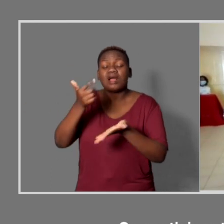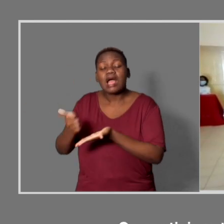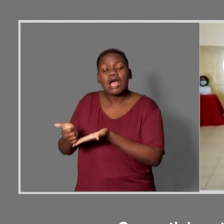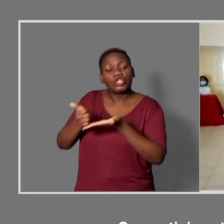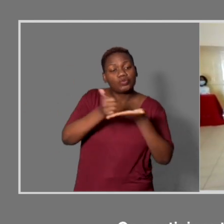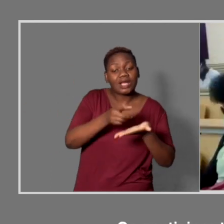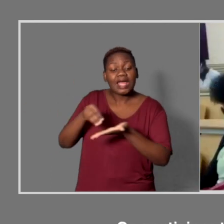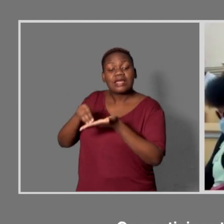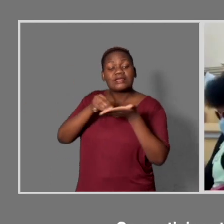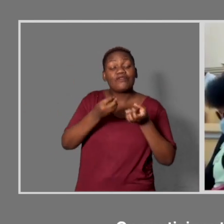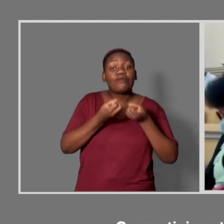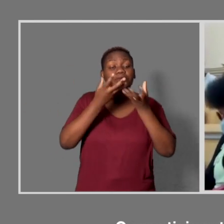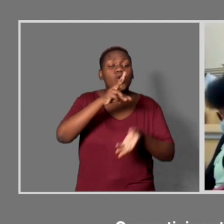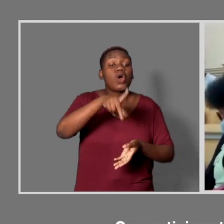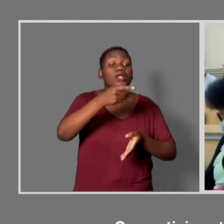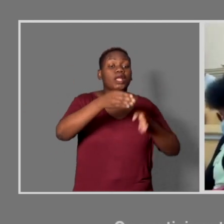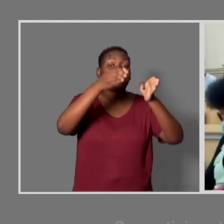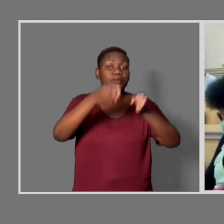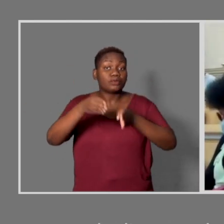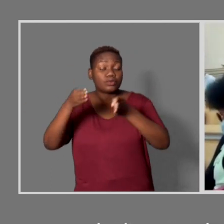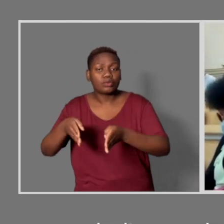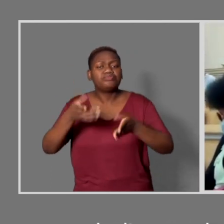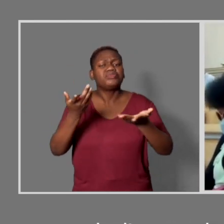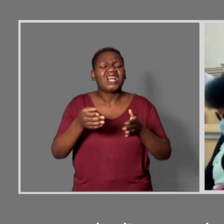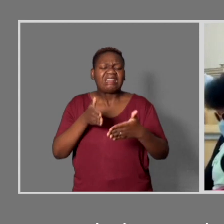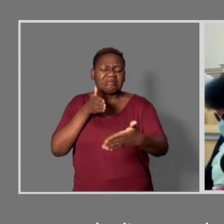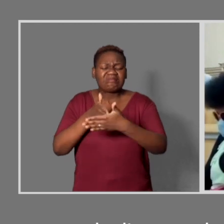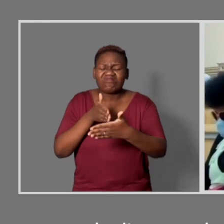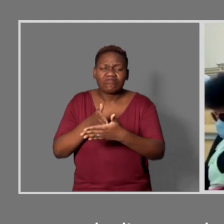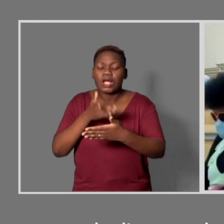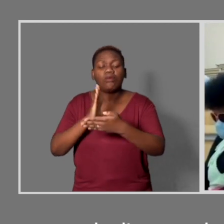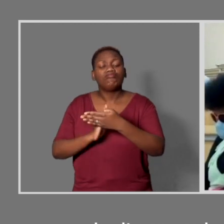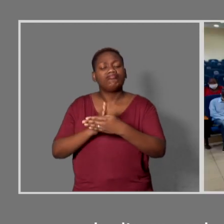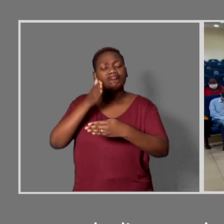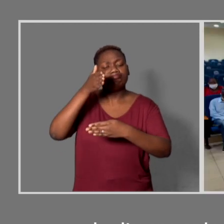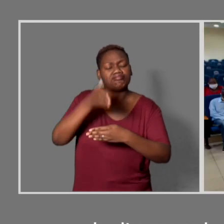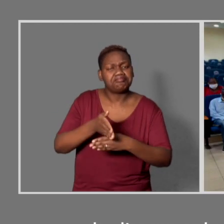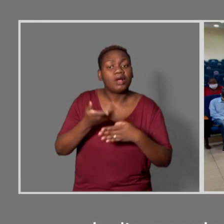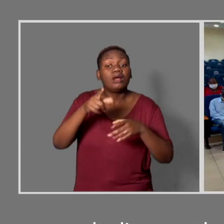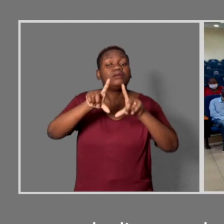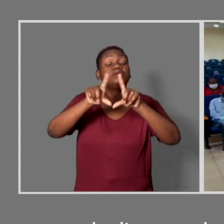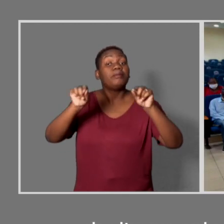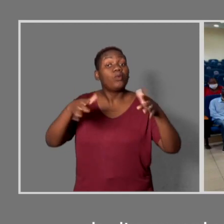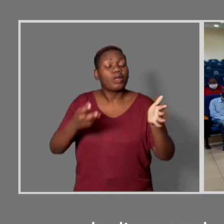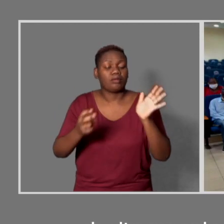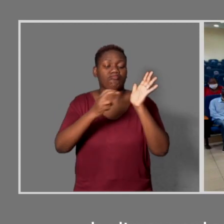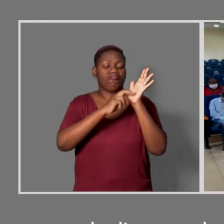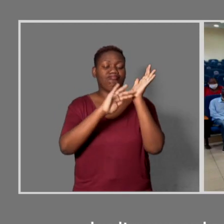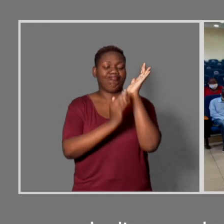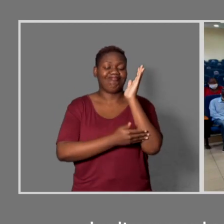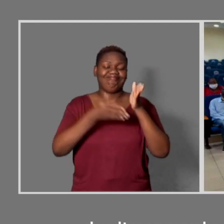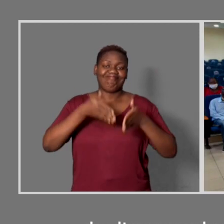vai ajudar a encontrar melhores formas de ultrapassar barreiras de acesso a informação sobre saúde sexual e